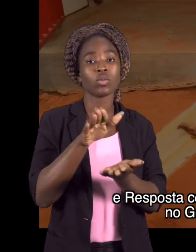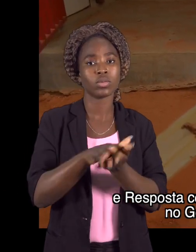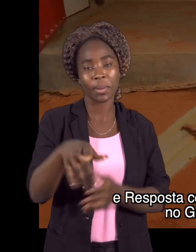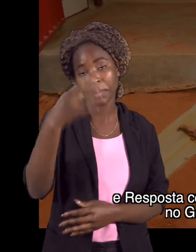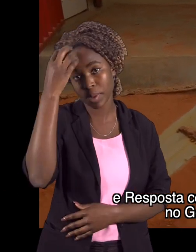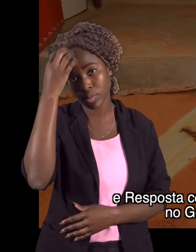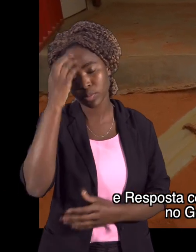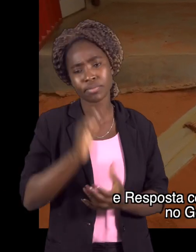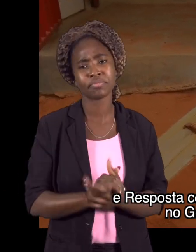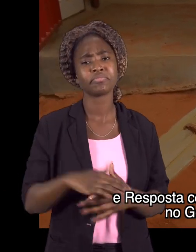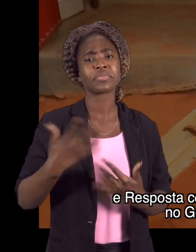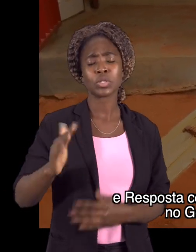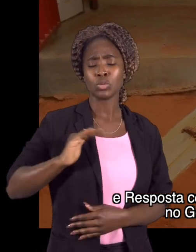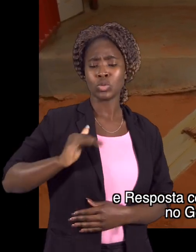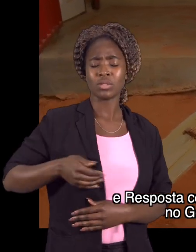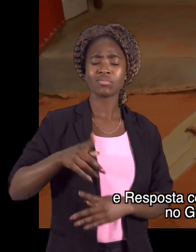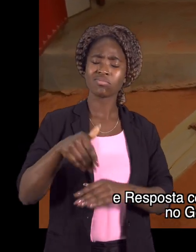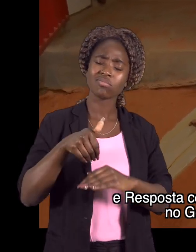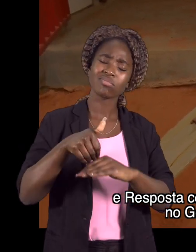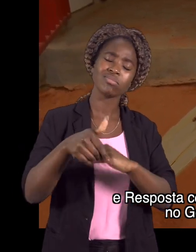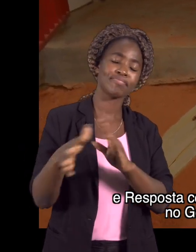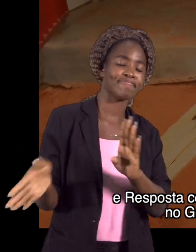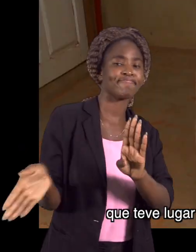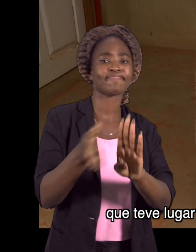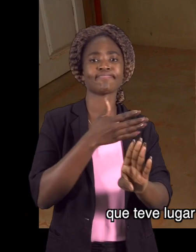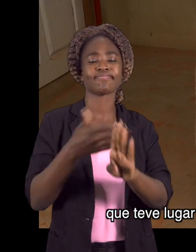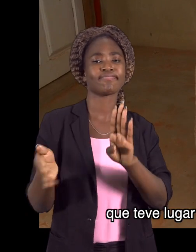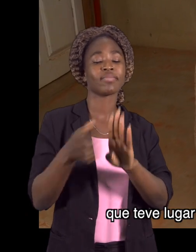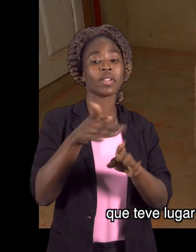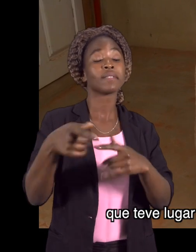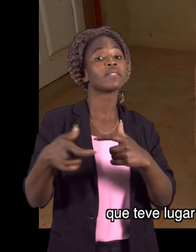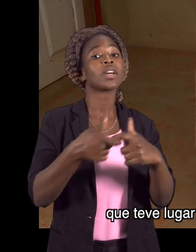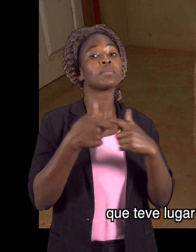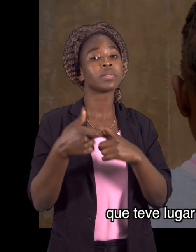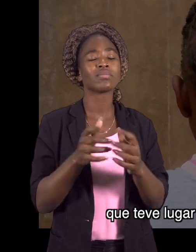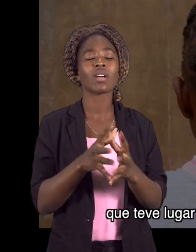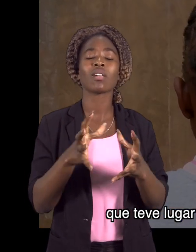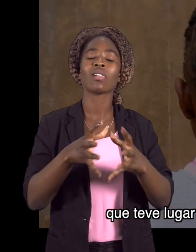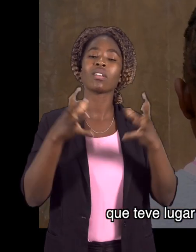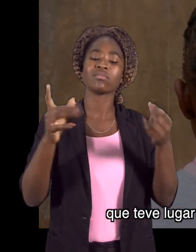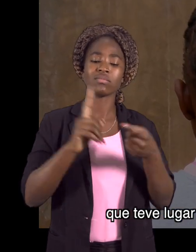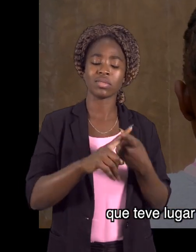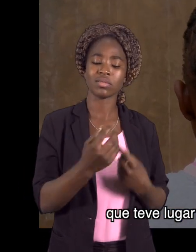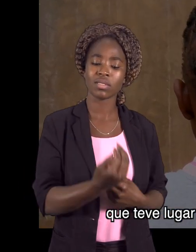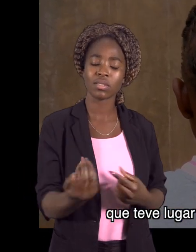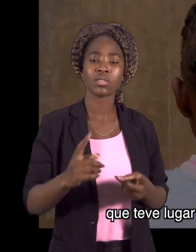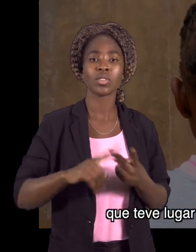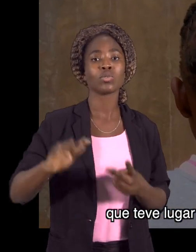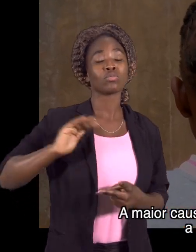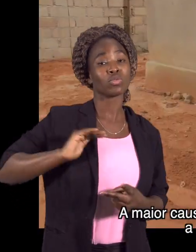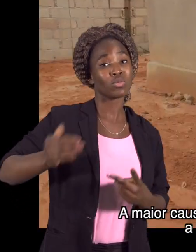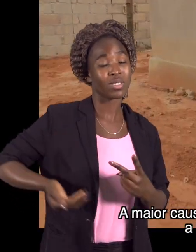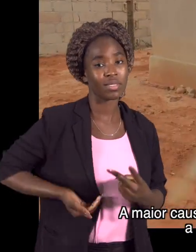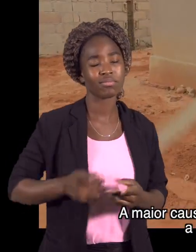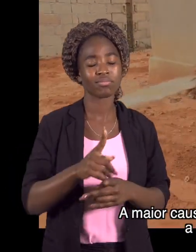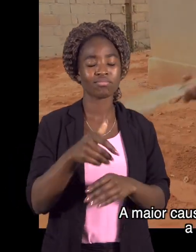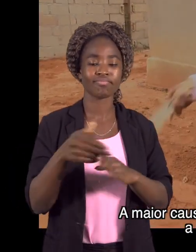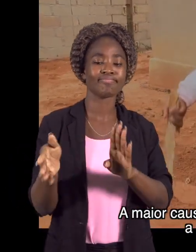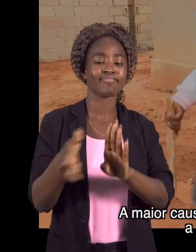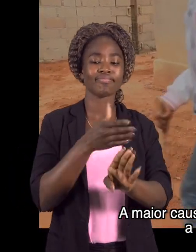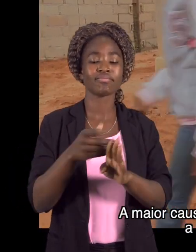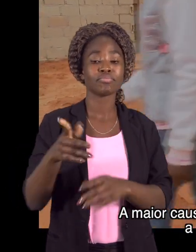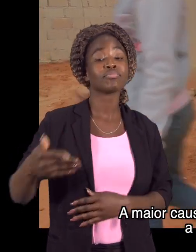Baseada no Gênero 2019-2022, que teve lugar nesta terça-feira em Maputo. A maior